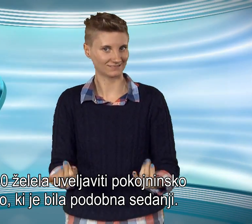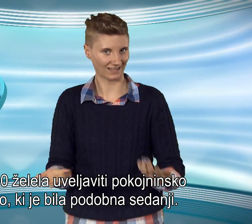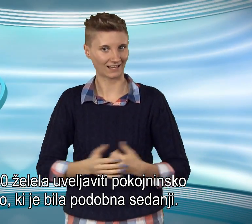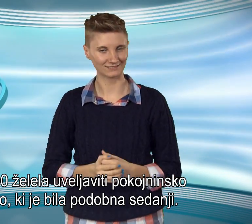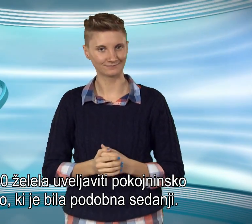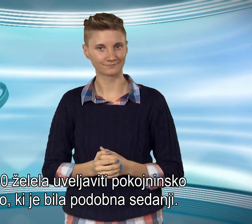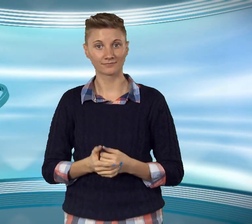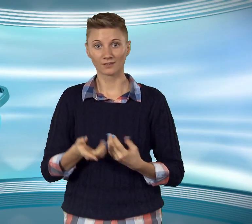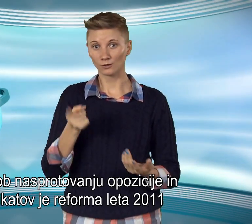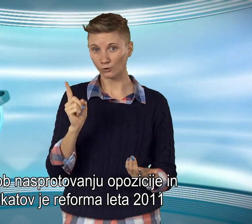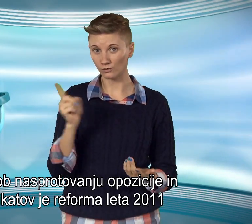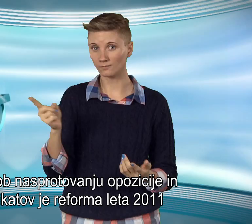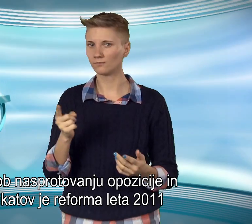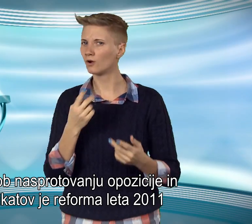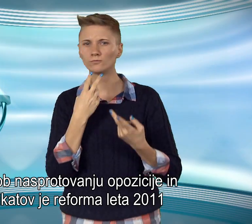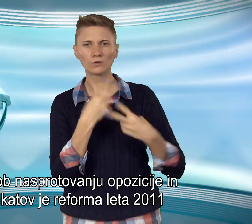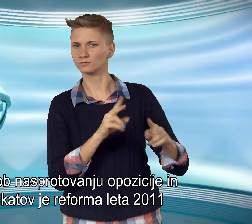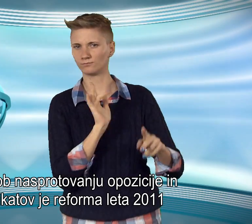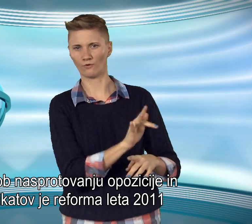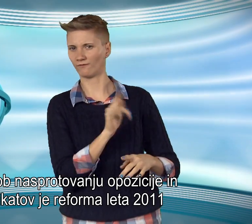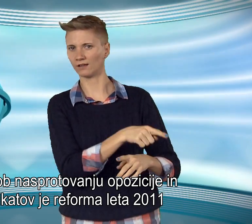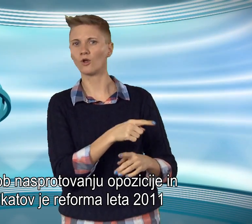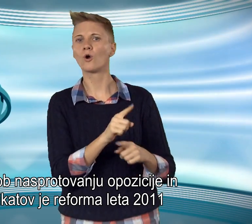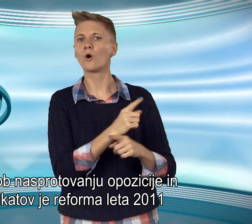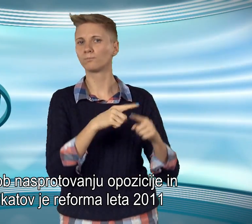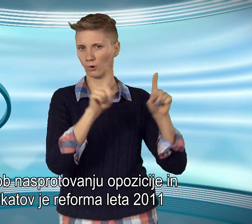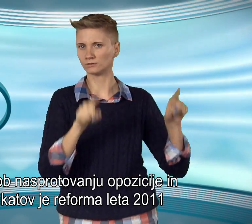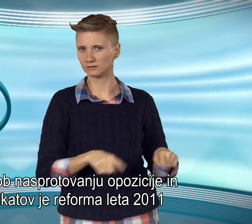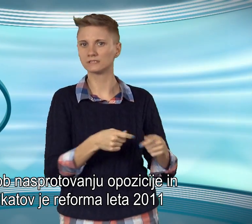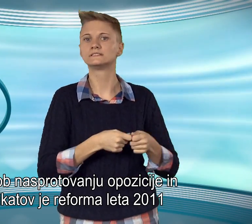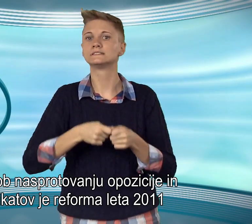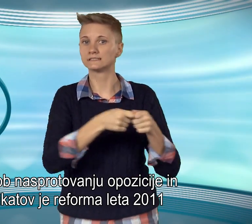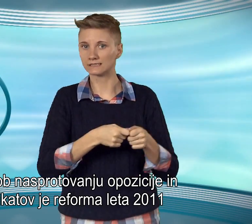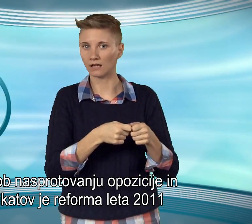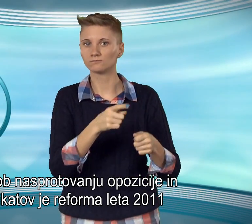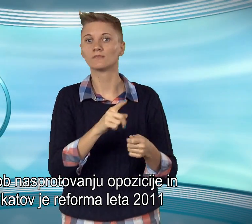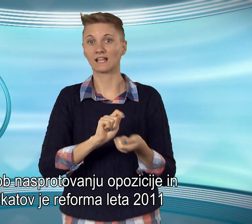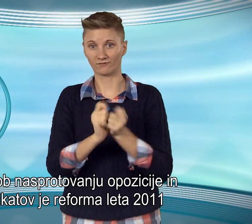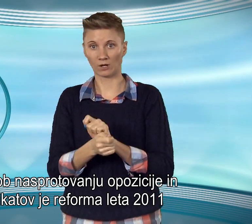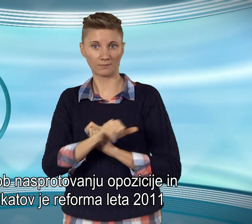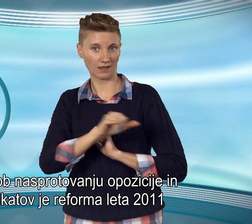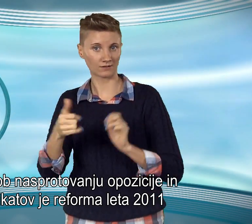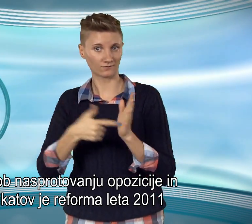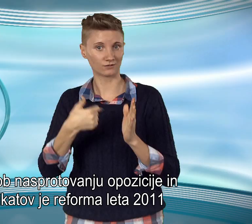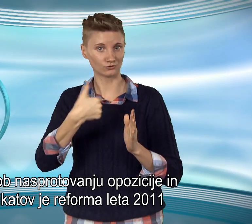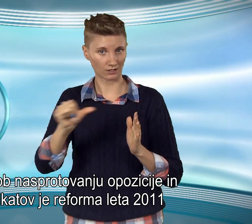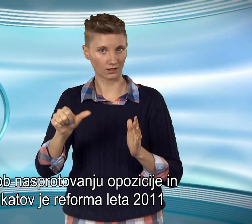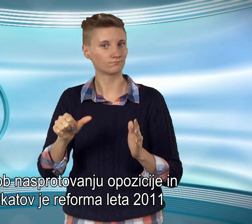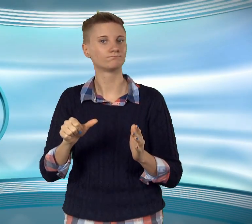sedanji. Toda ob nasprotovanju opozicije in sindikatov je bila reforma leta 2011 zavrnjena